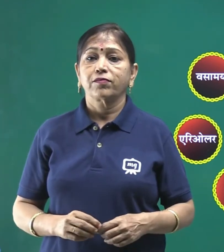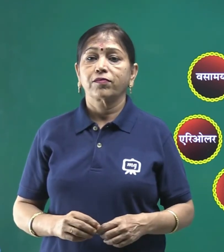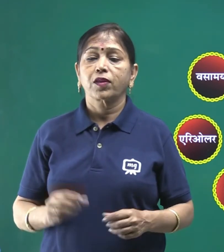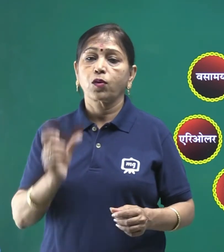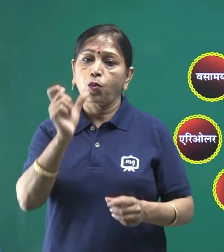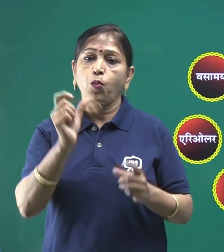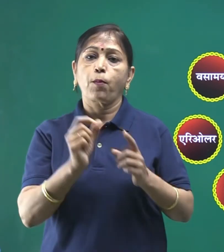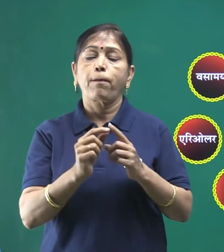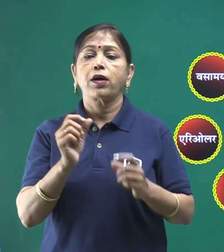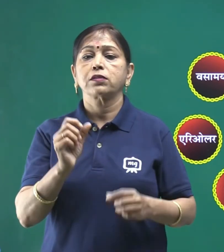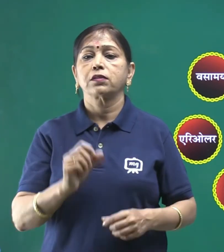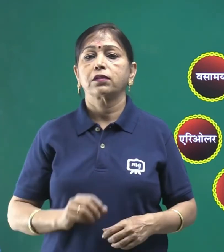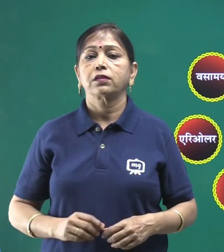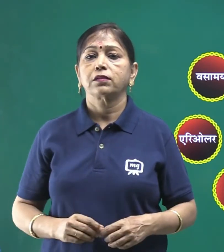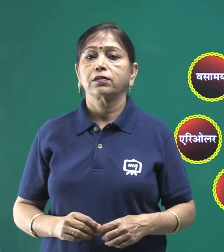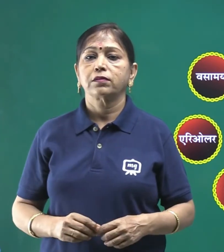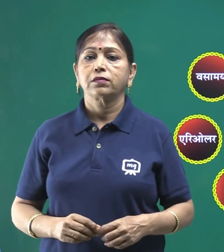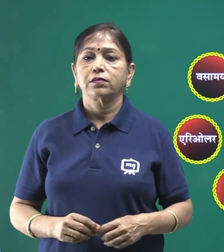उपास्थि,